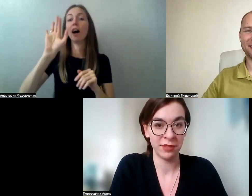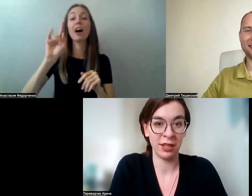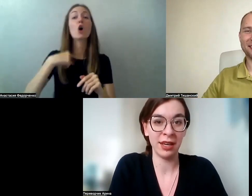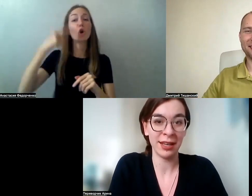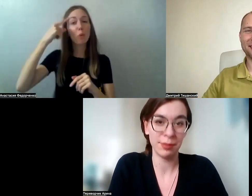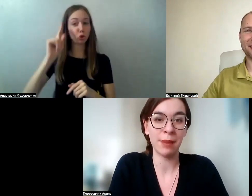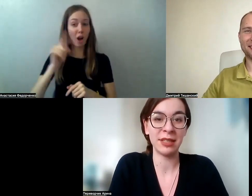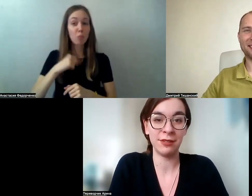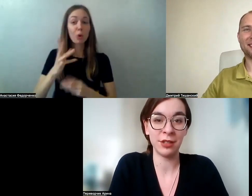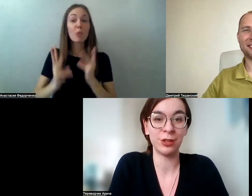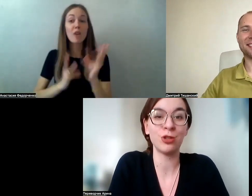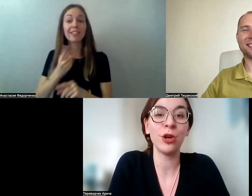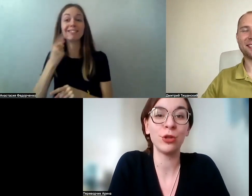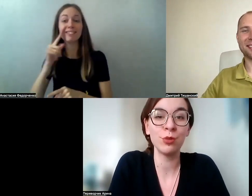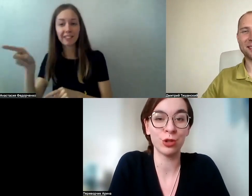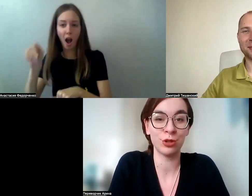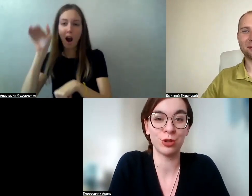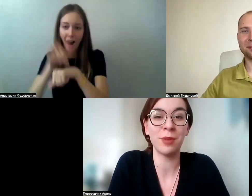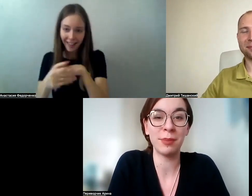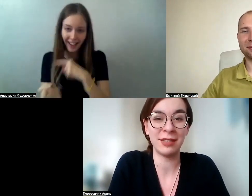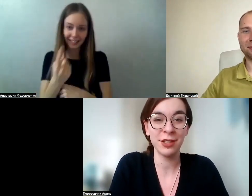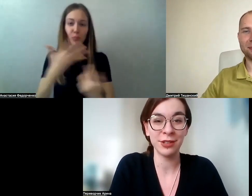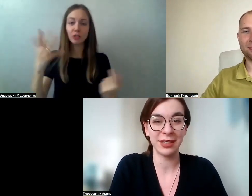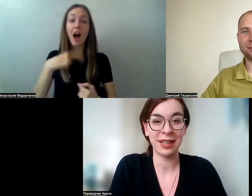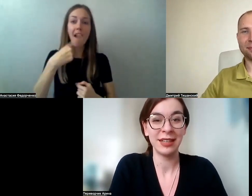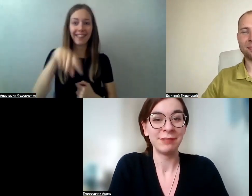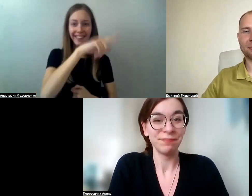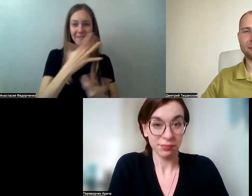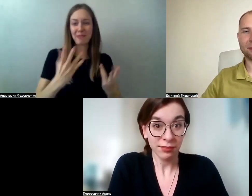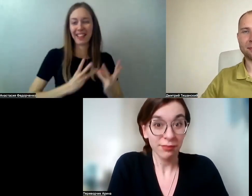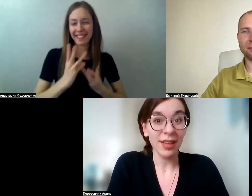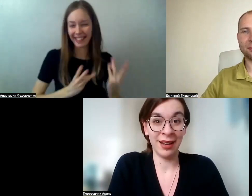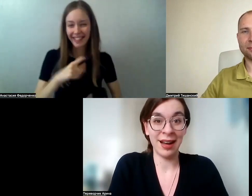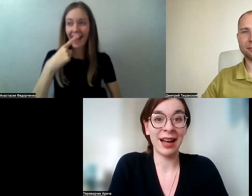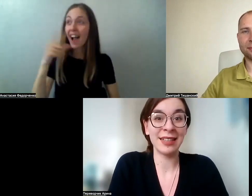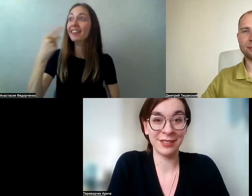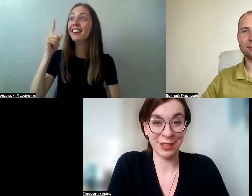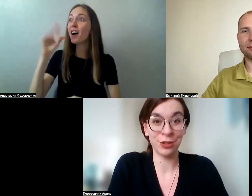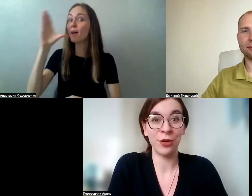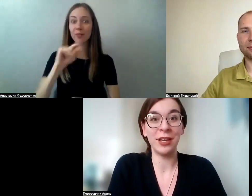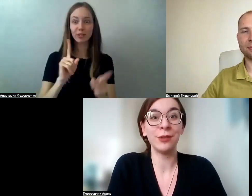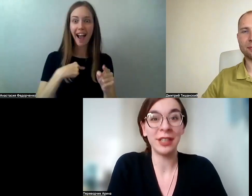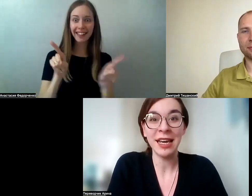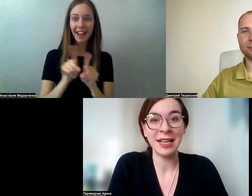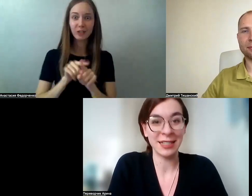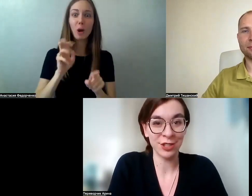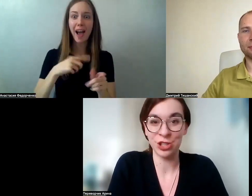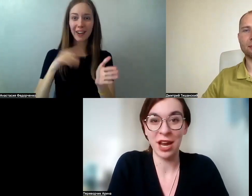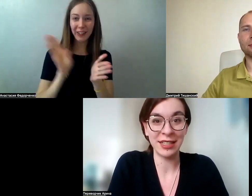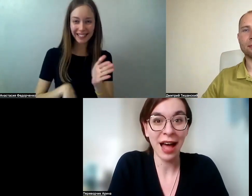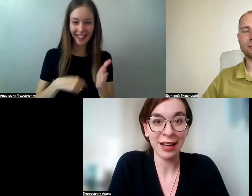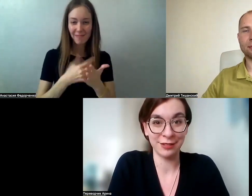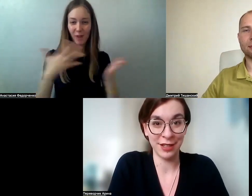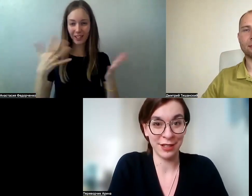возможно, и это меня мотивирует. Еще я думаю, что меня мотивирует, это оказывается, что и глухие, и